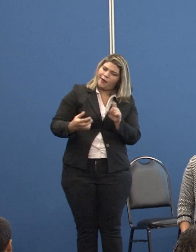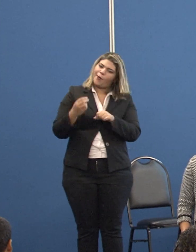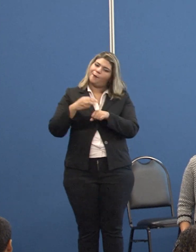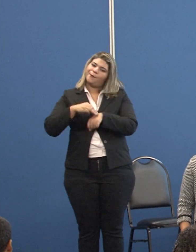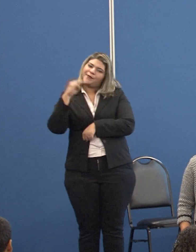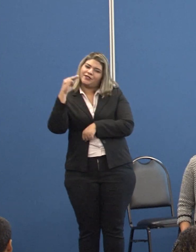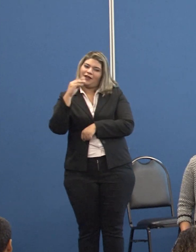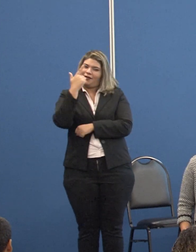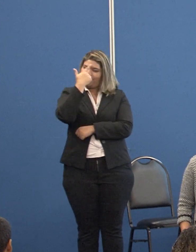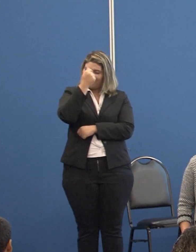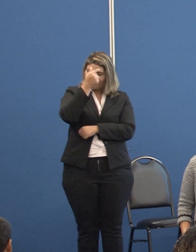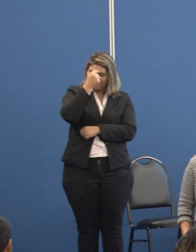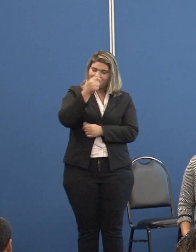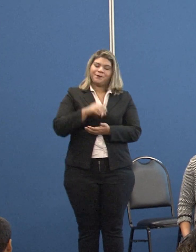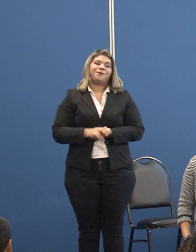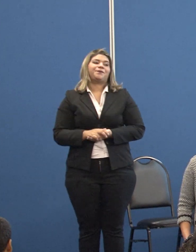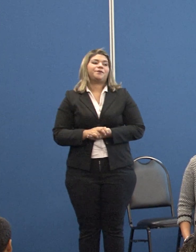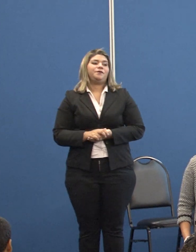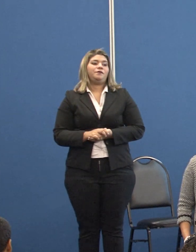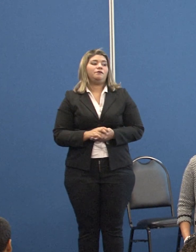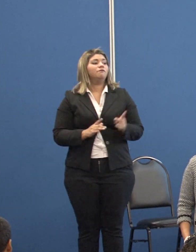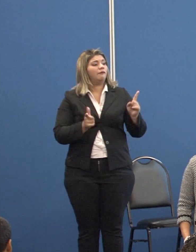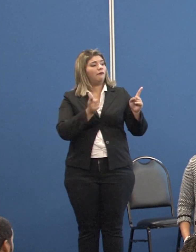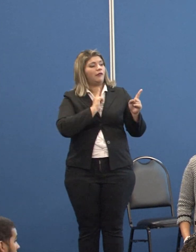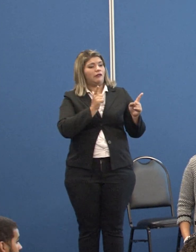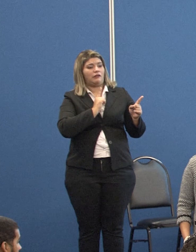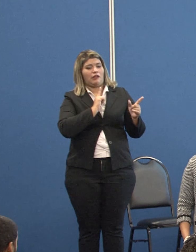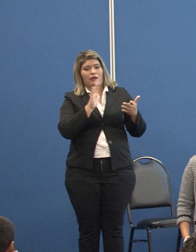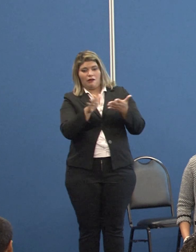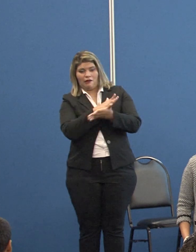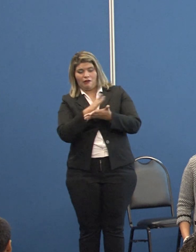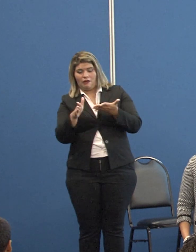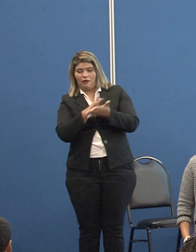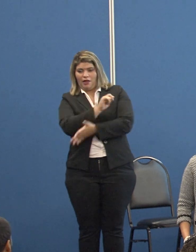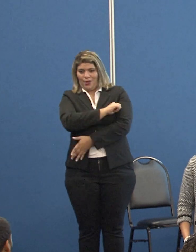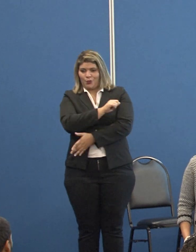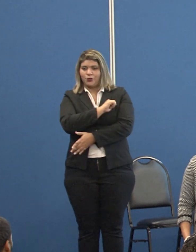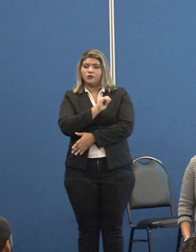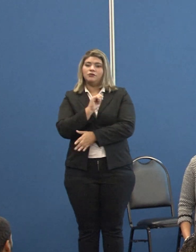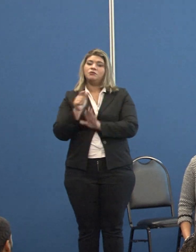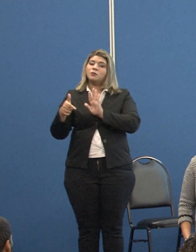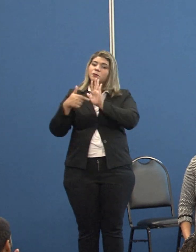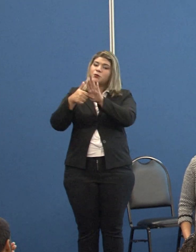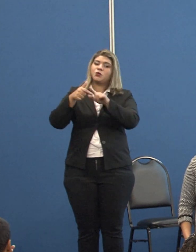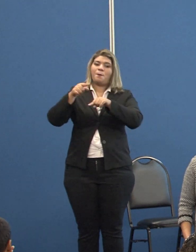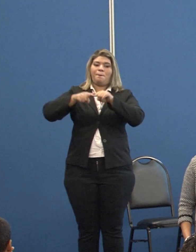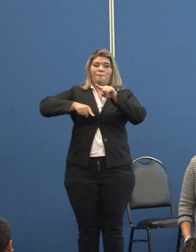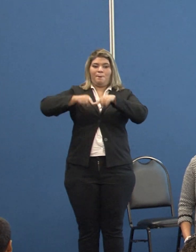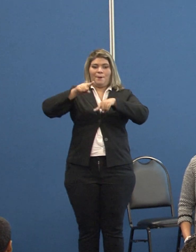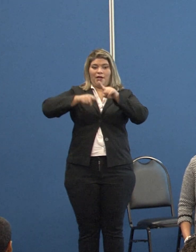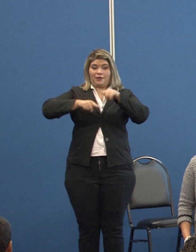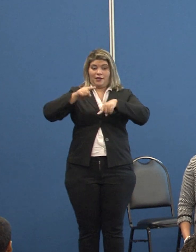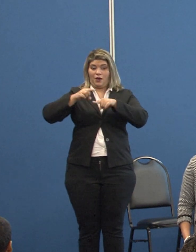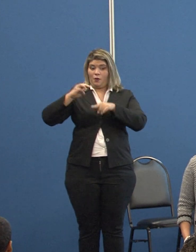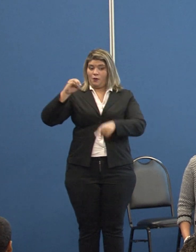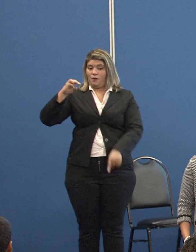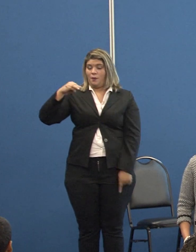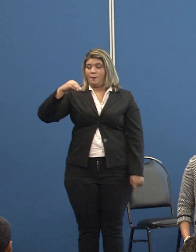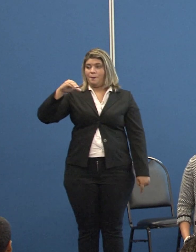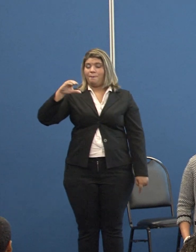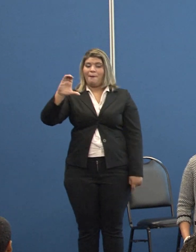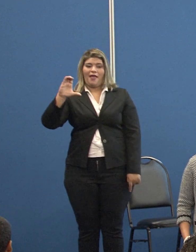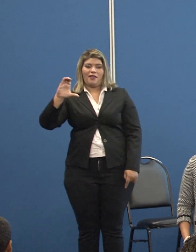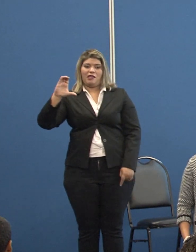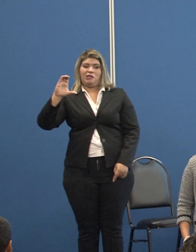da graduação, e eu trouxe para eles o material que o MEC disponibiliza para todas as escolas, e esse